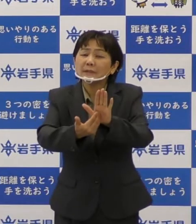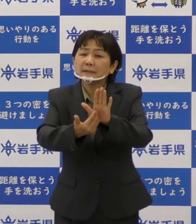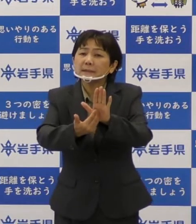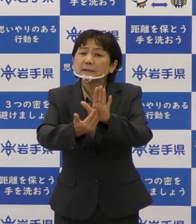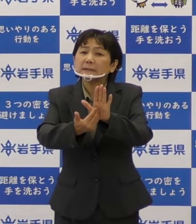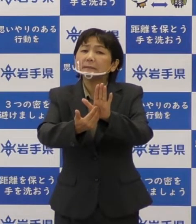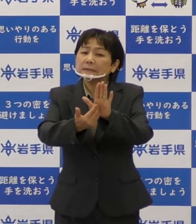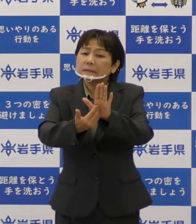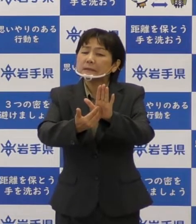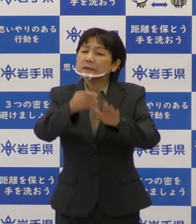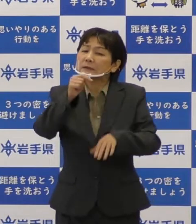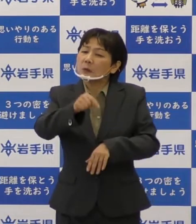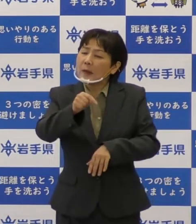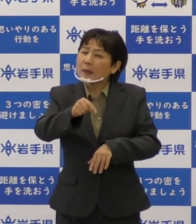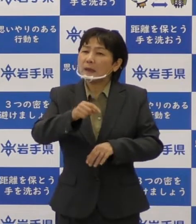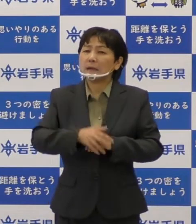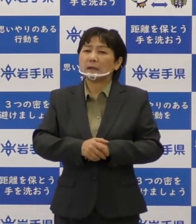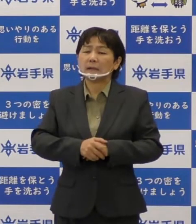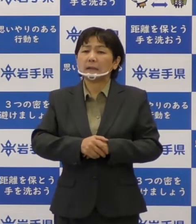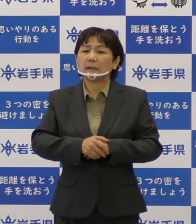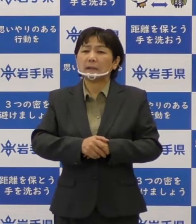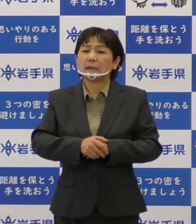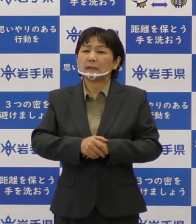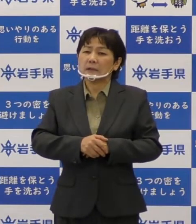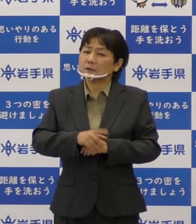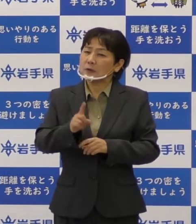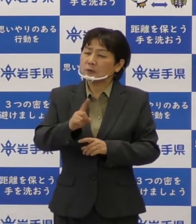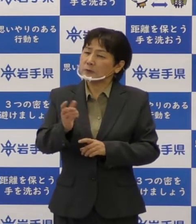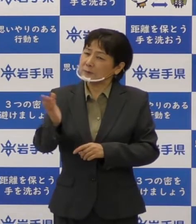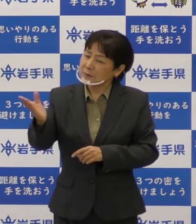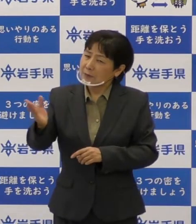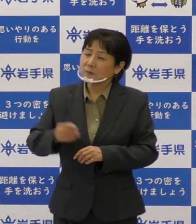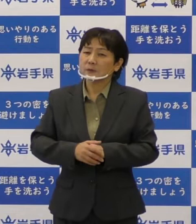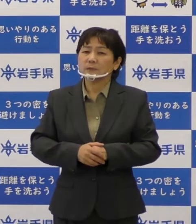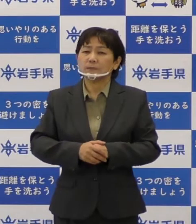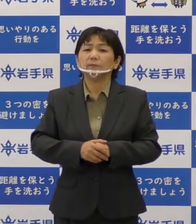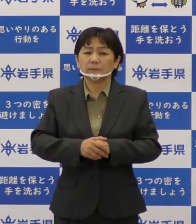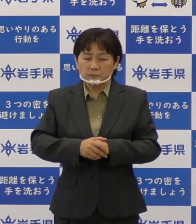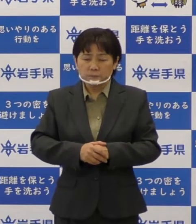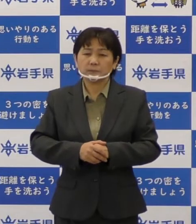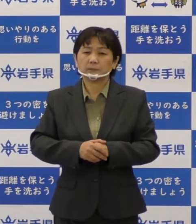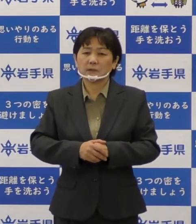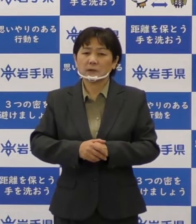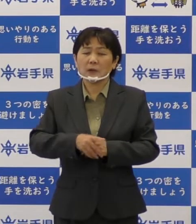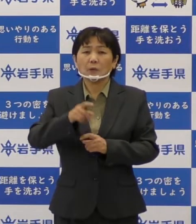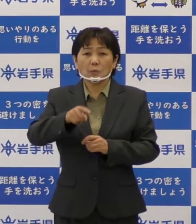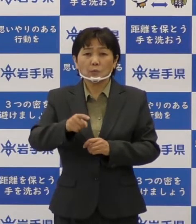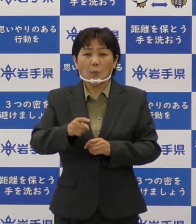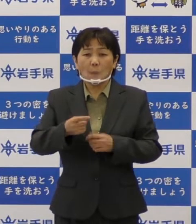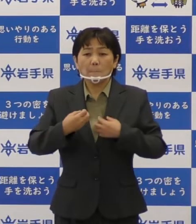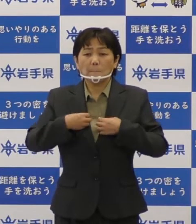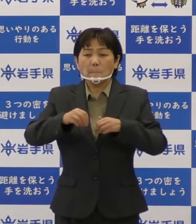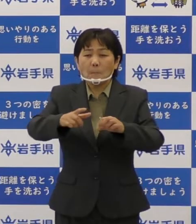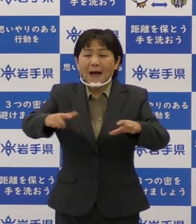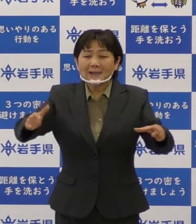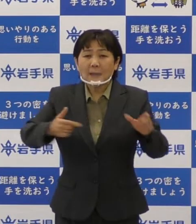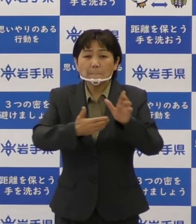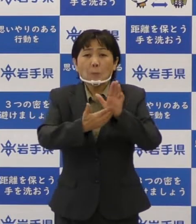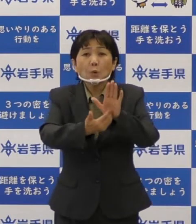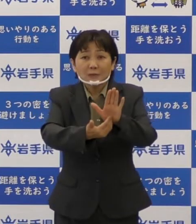日本で初めてこの蔓延防止の制度が発動されることになりますので、やはり県